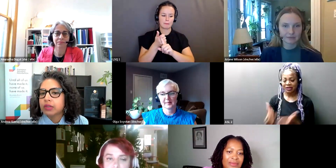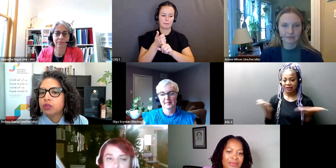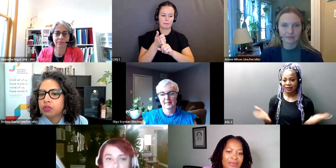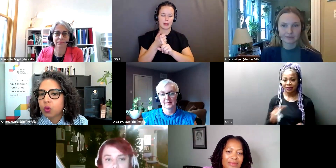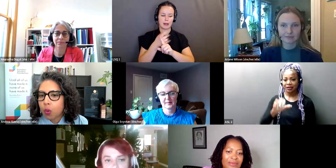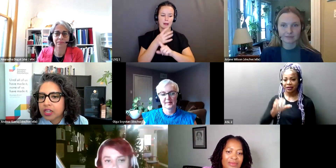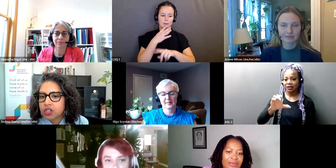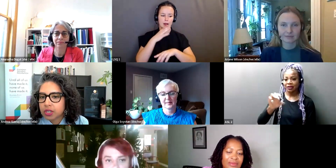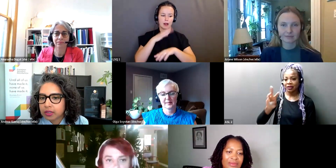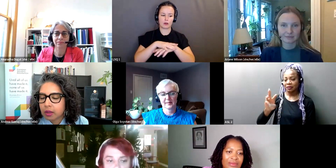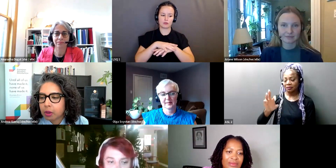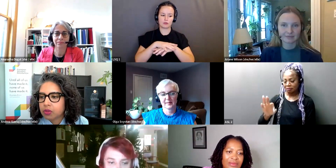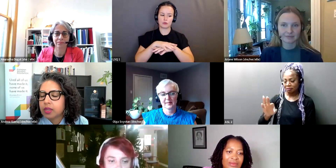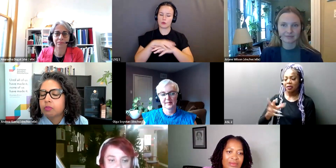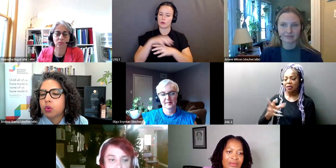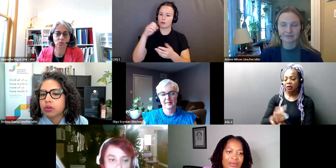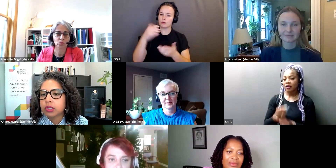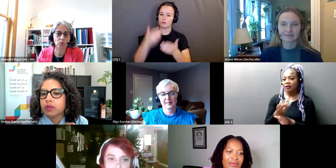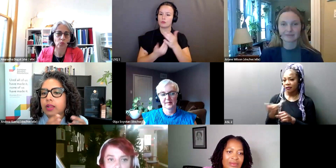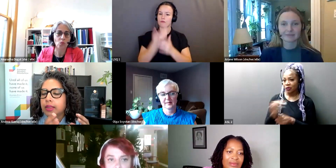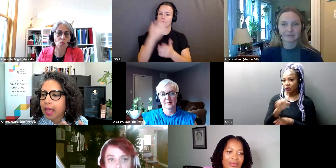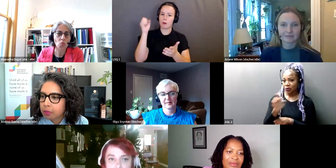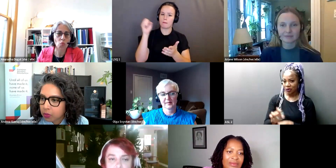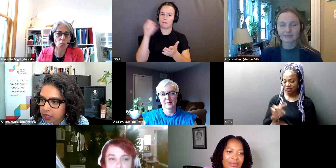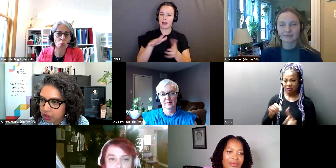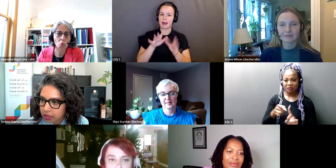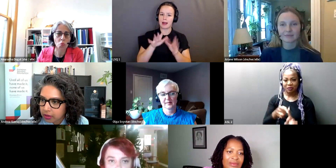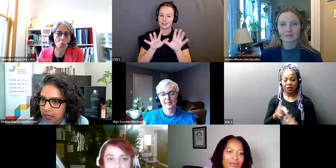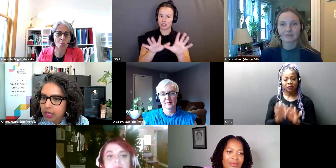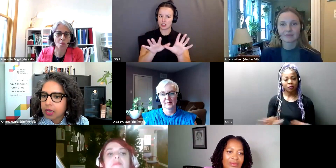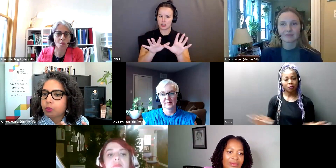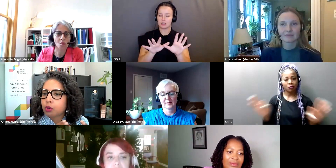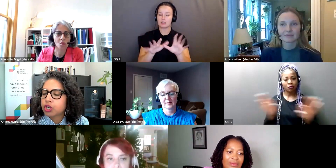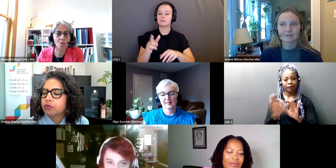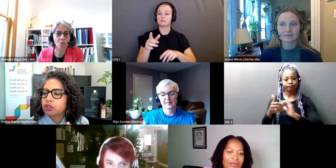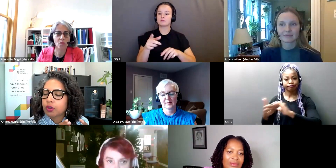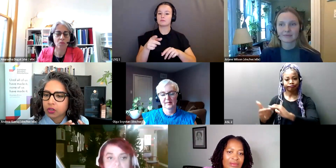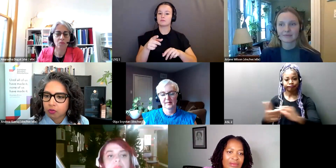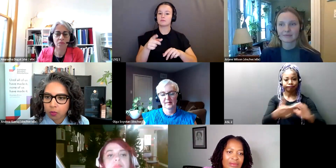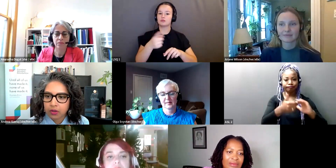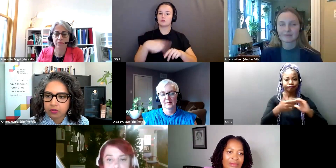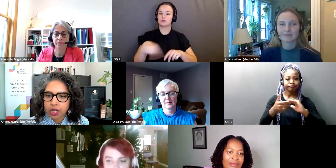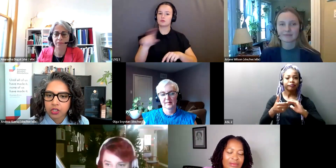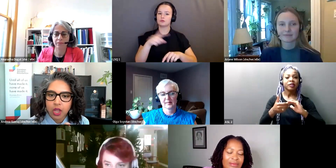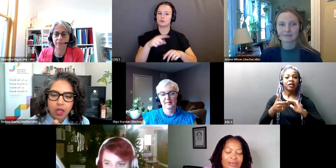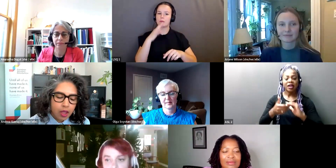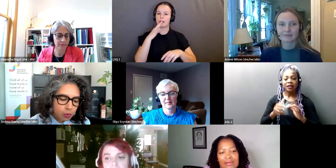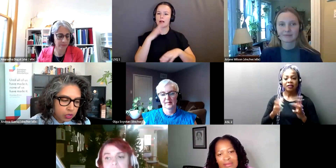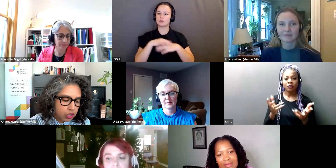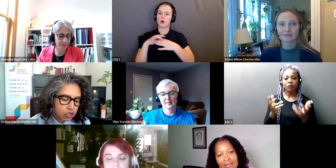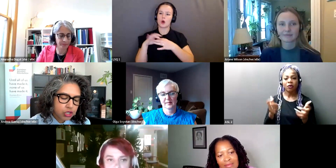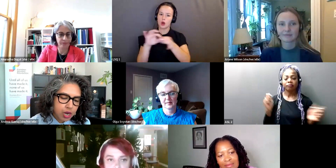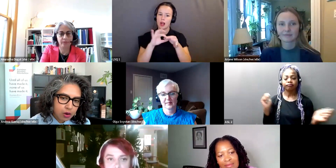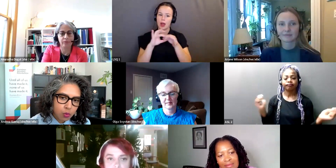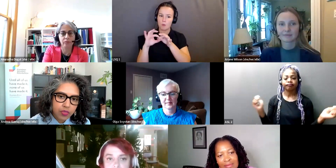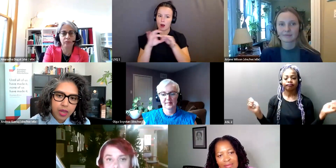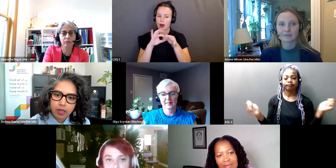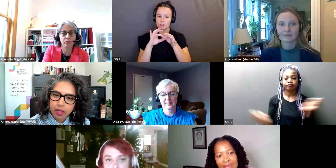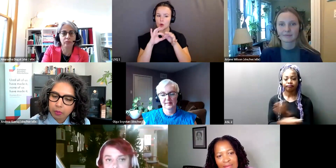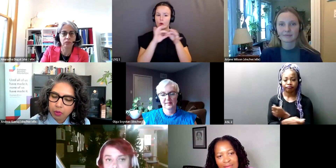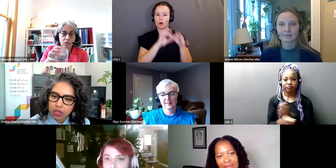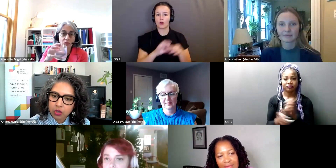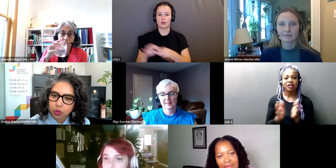nouveau plan stratégique à la Fondation. Nous avons quelques questions au sujet de l'importance de la collaboration pour le